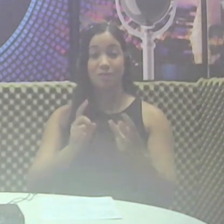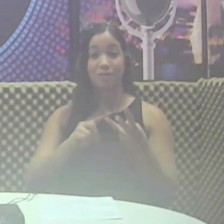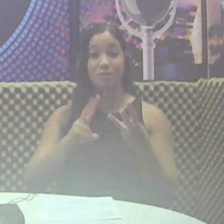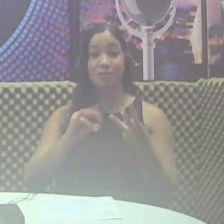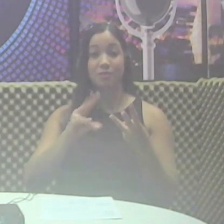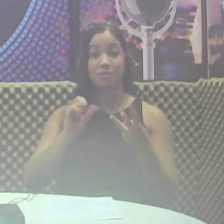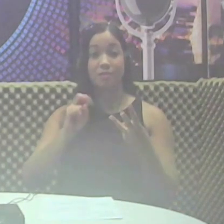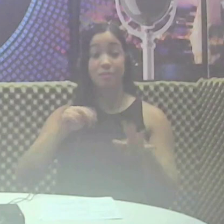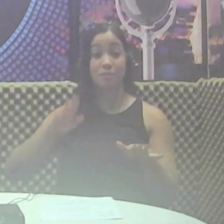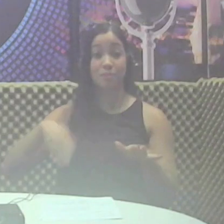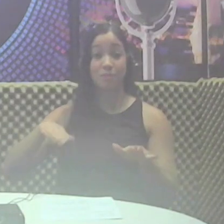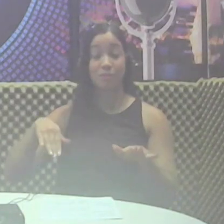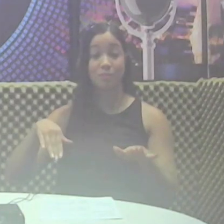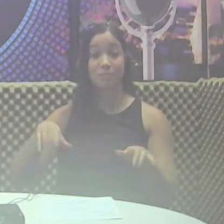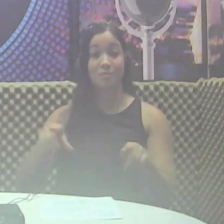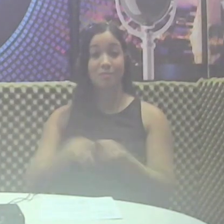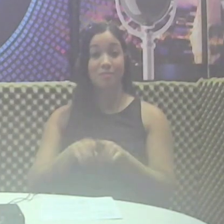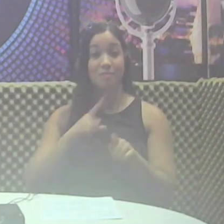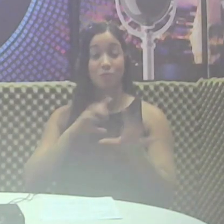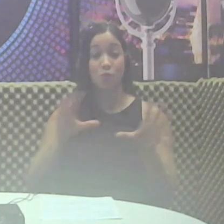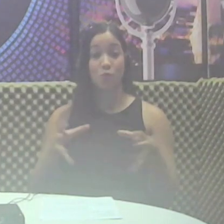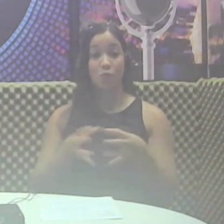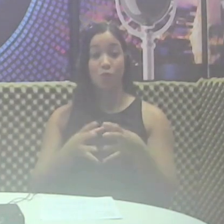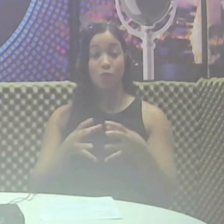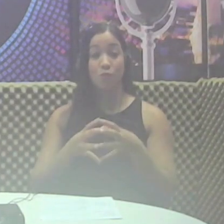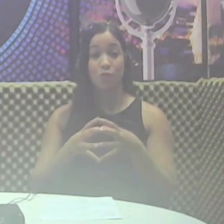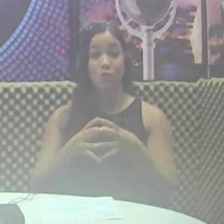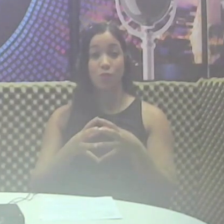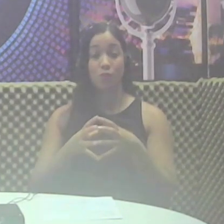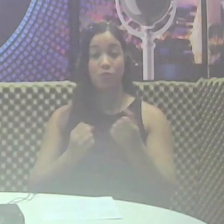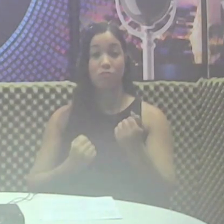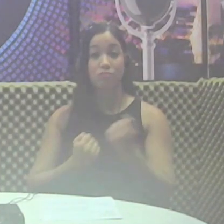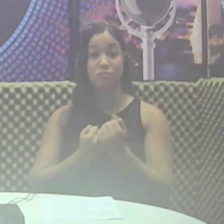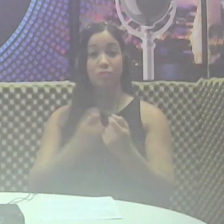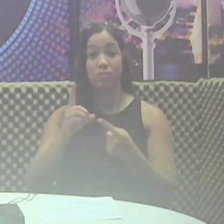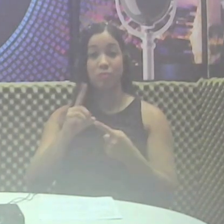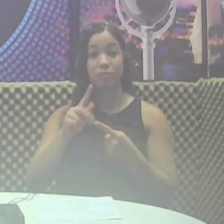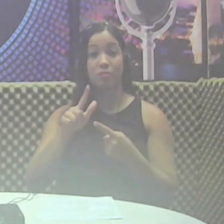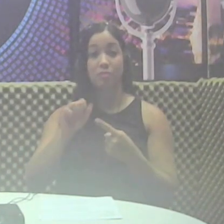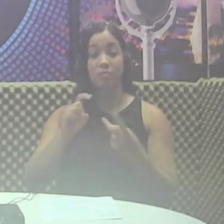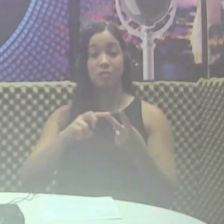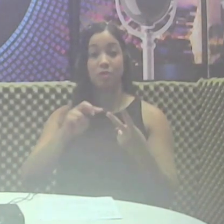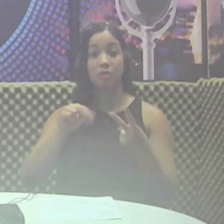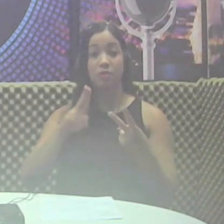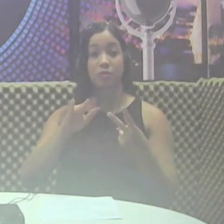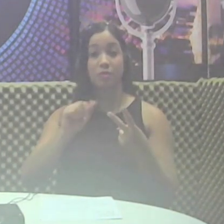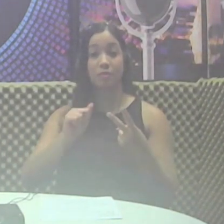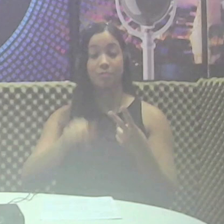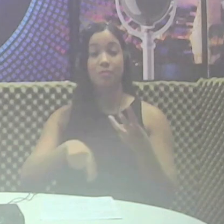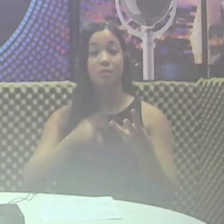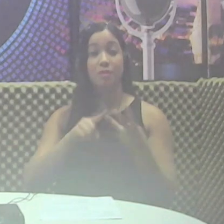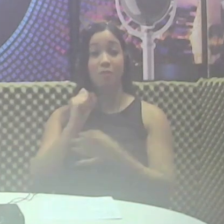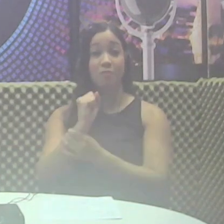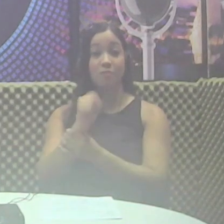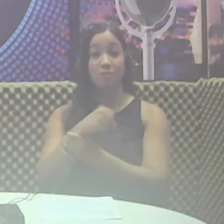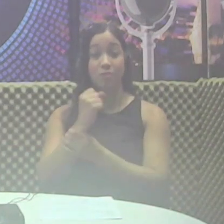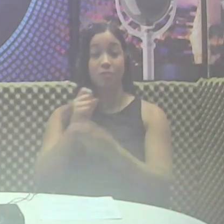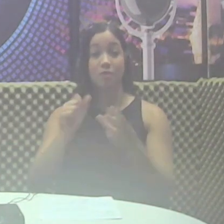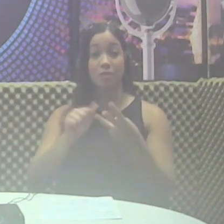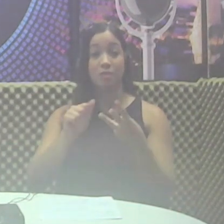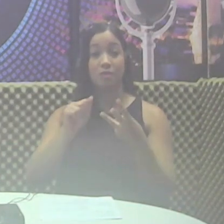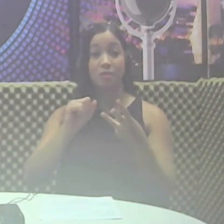Praia Clube. Também integram a equipe os staffs Douglas Pereira e Núbia Marques, além do fisioterapeuta